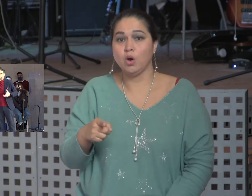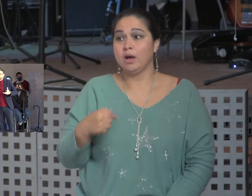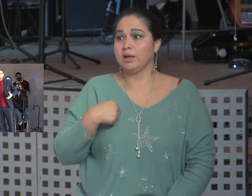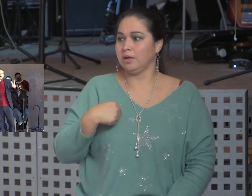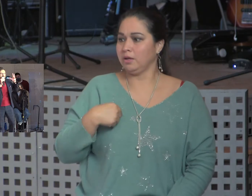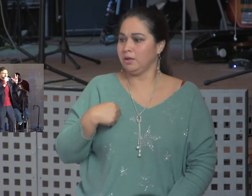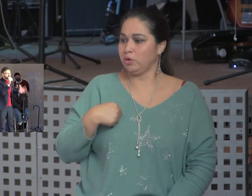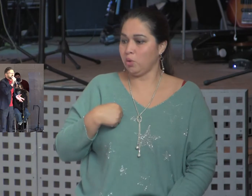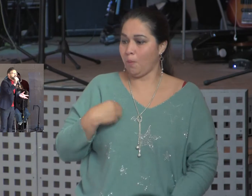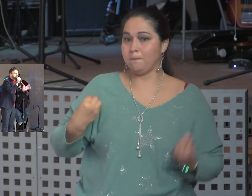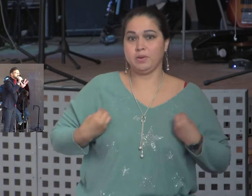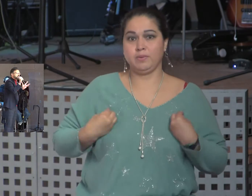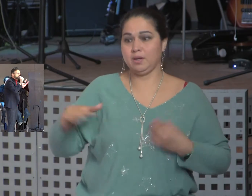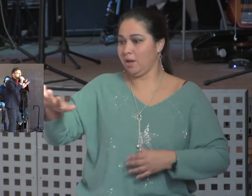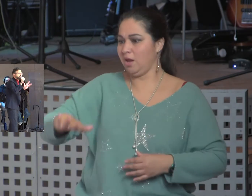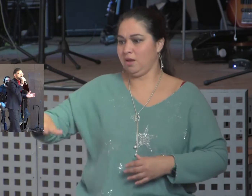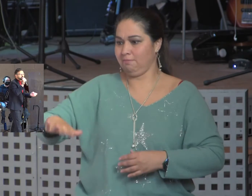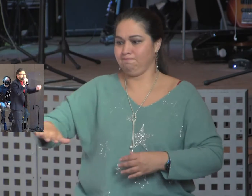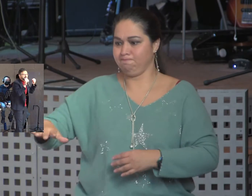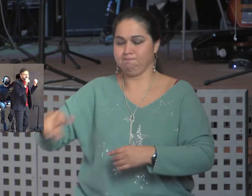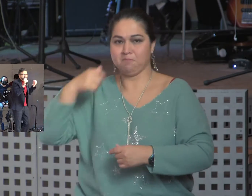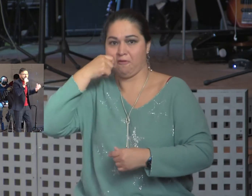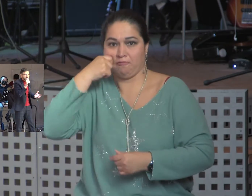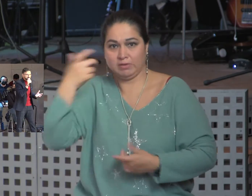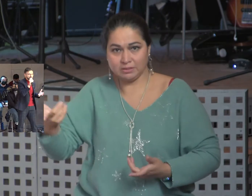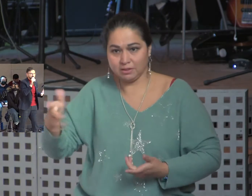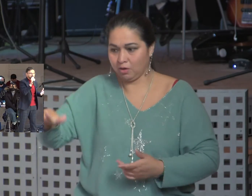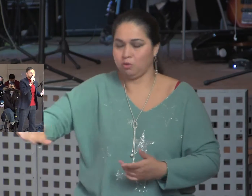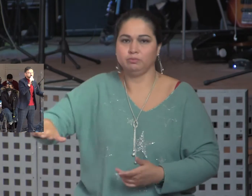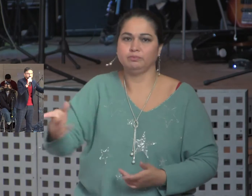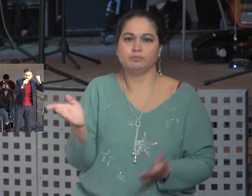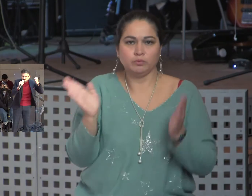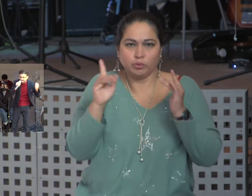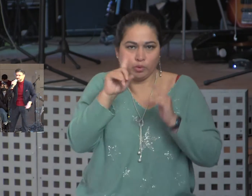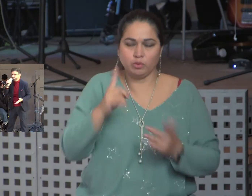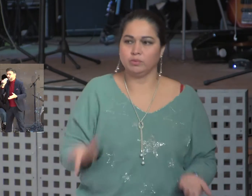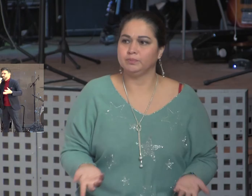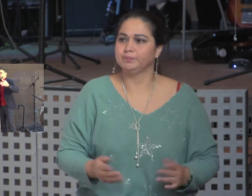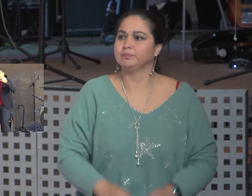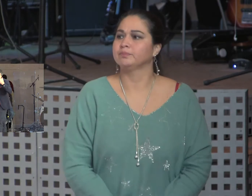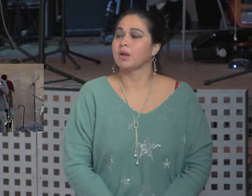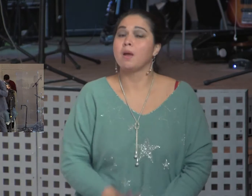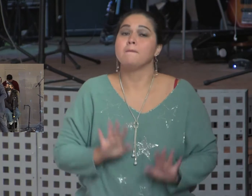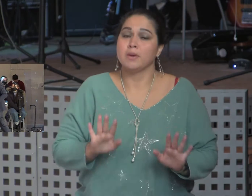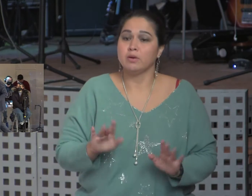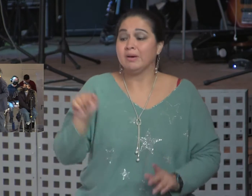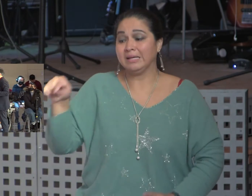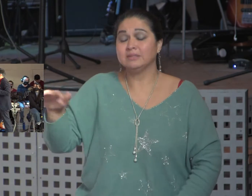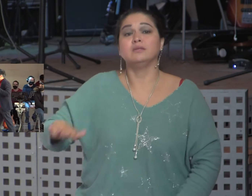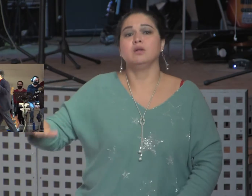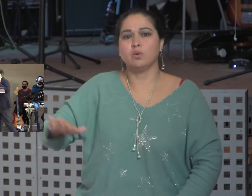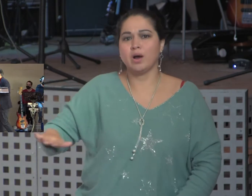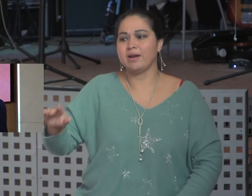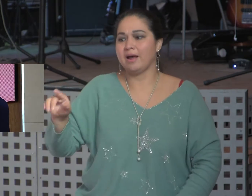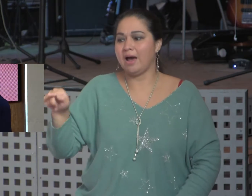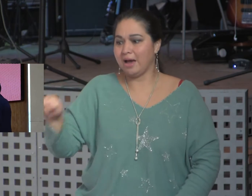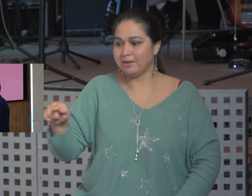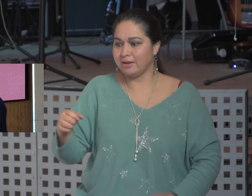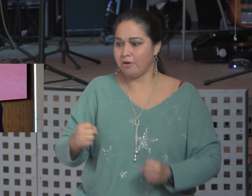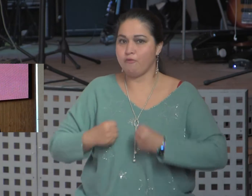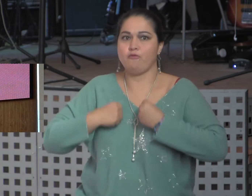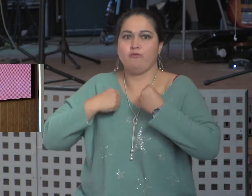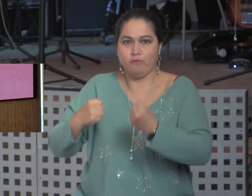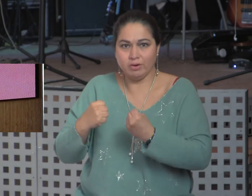Ese lugar que representaba para los judíos su identidad, su fortaleza, su fuerza, lo que ellos